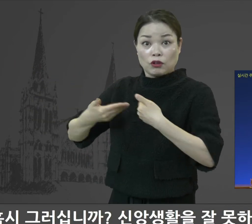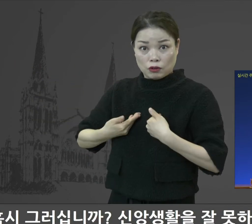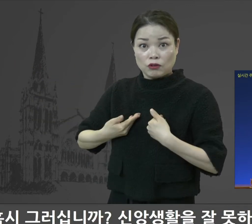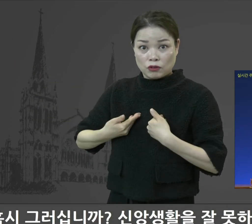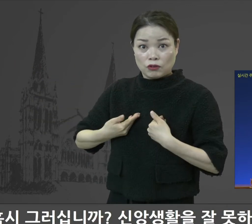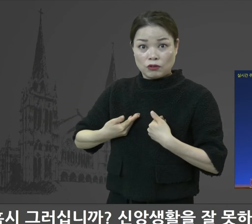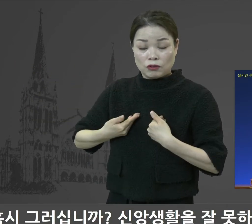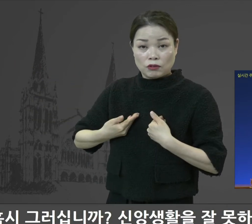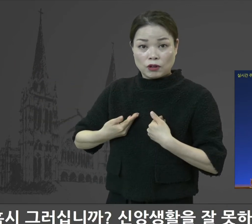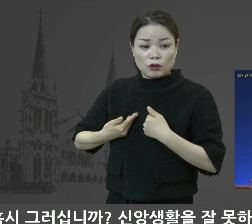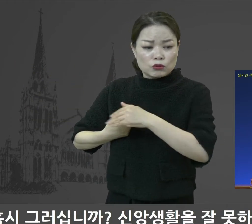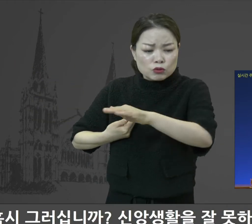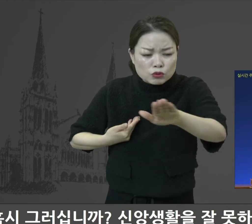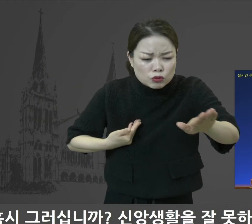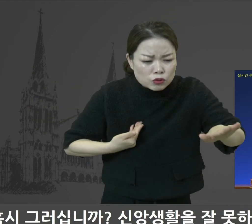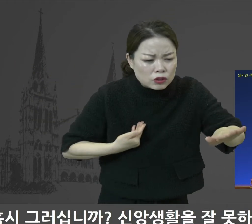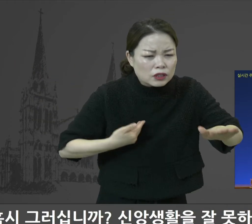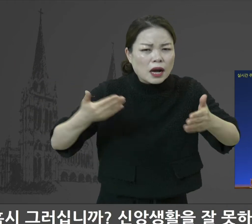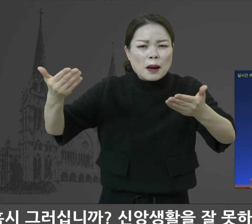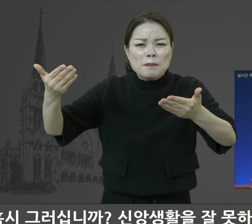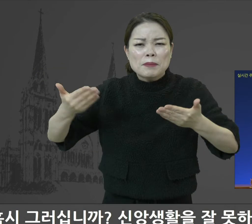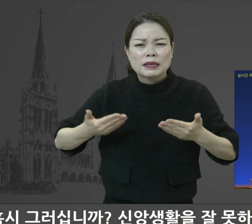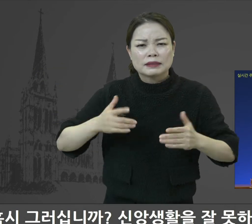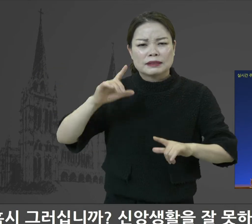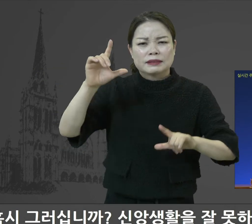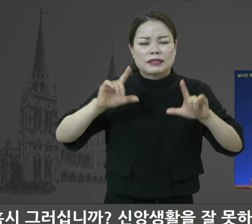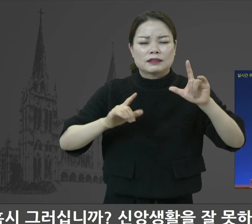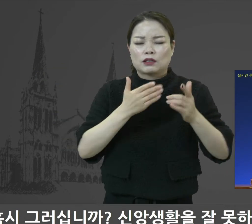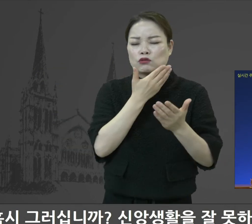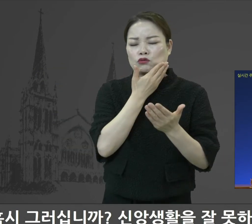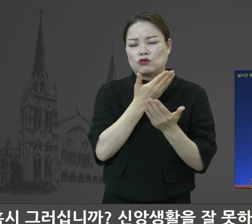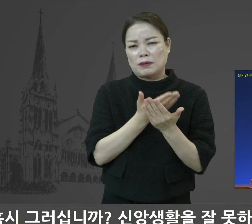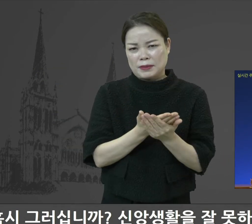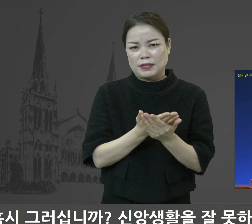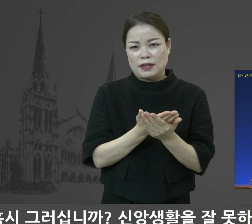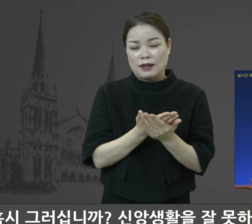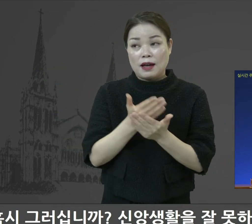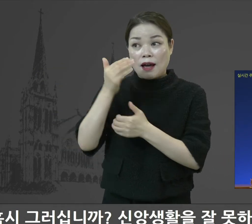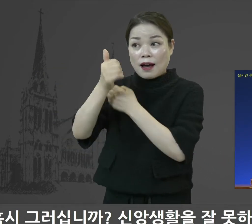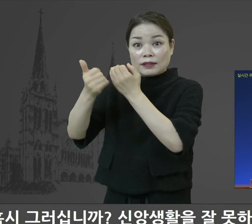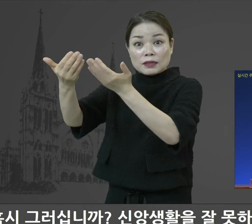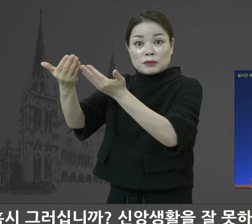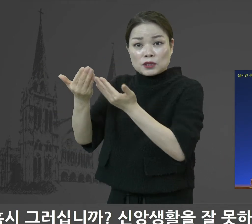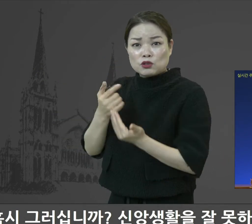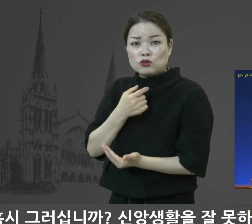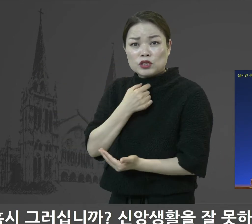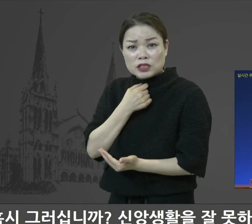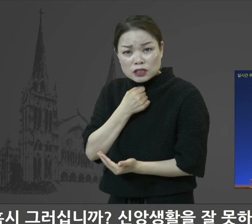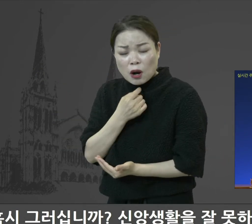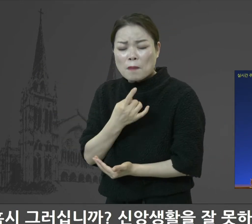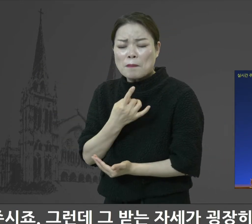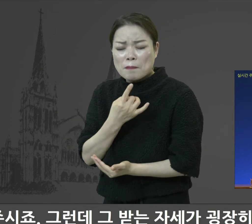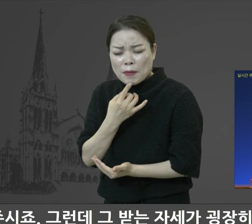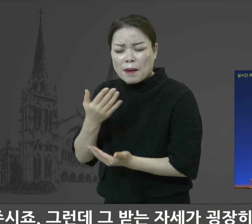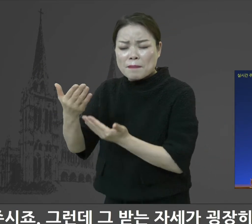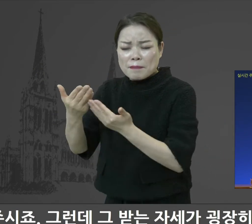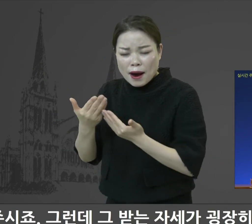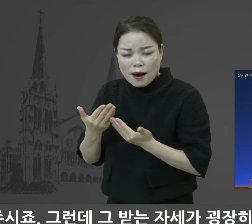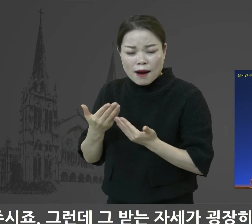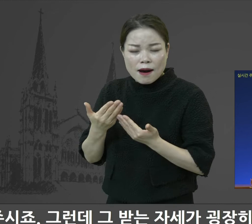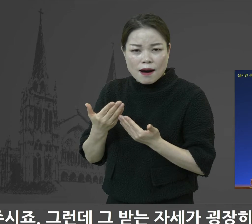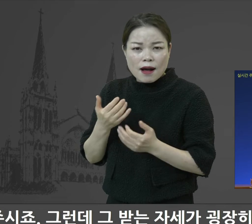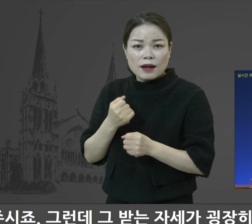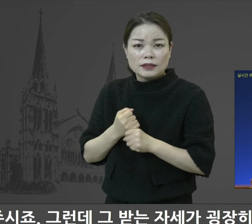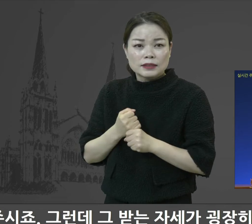그런데 우리가 그 받는 자세가 굉장히 중요합니다. 하나님이 주시고자 하는 것만 받고